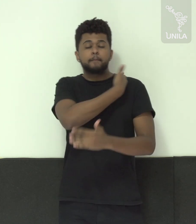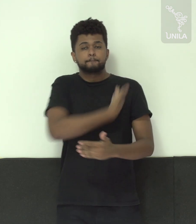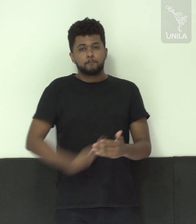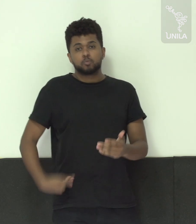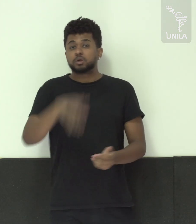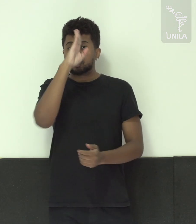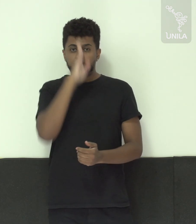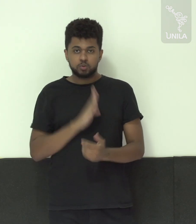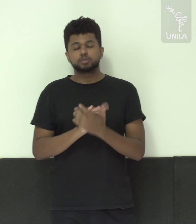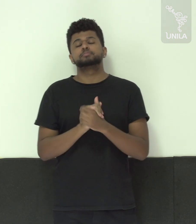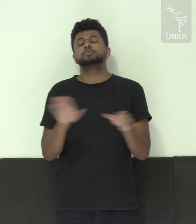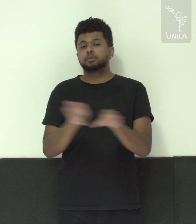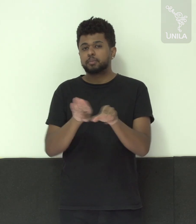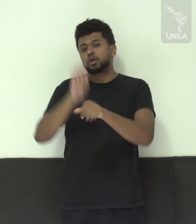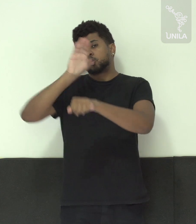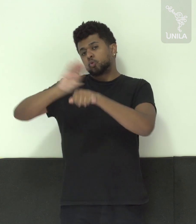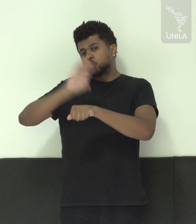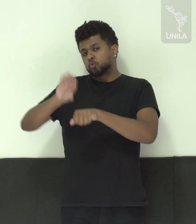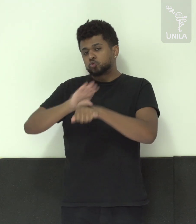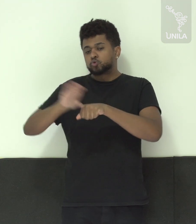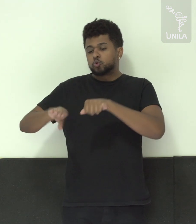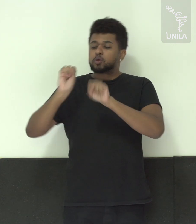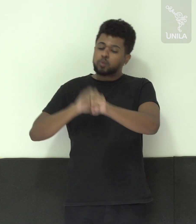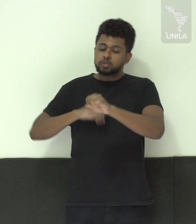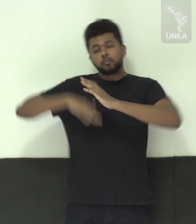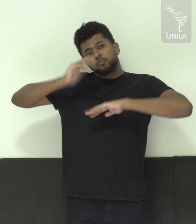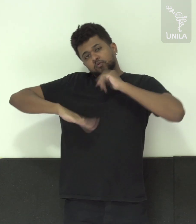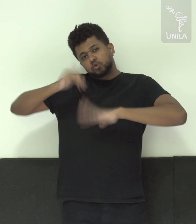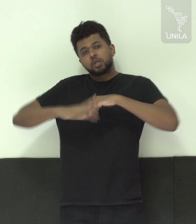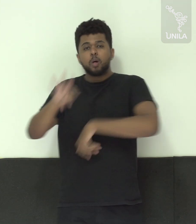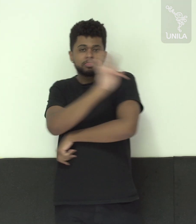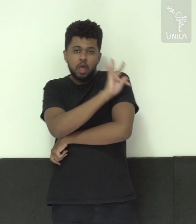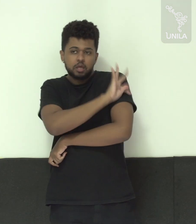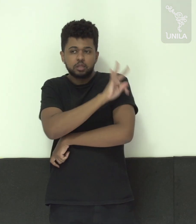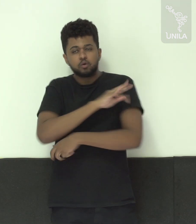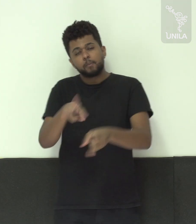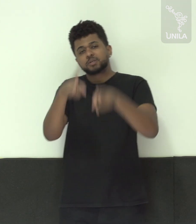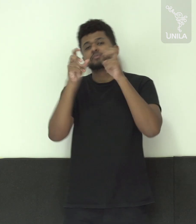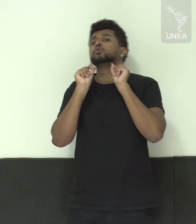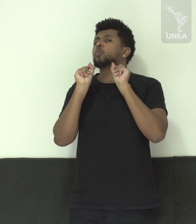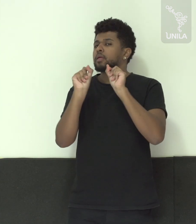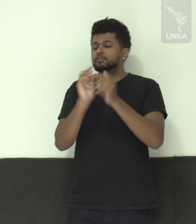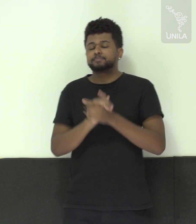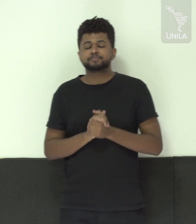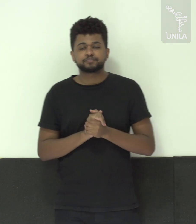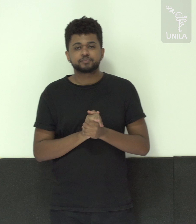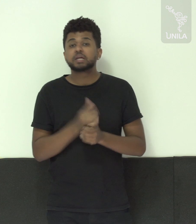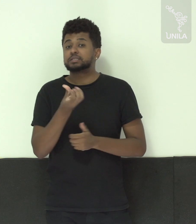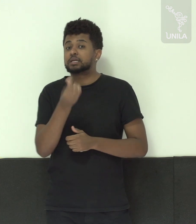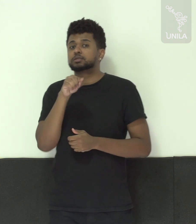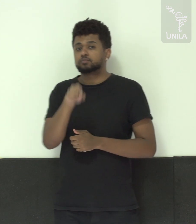gratuitas, inclusive em cursos de educação profissional técnica, observadas as seguintes condições.